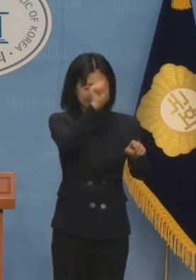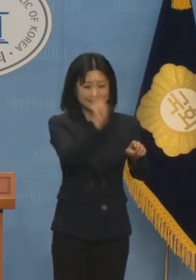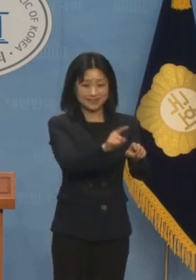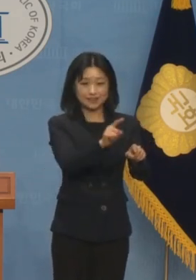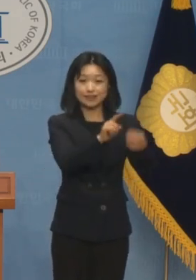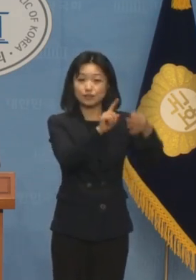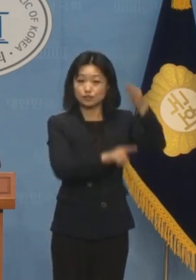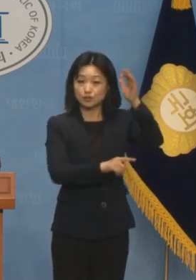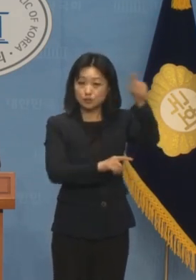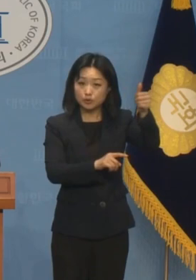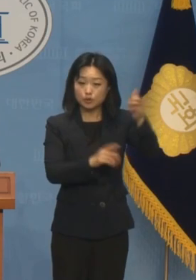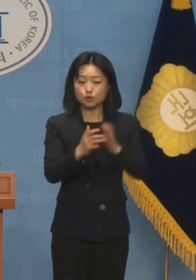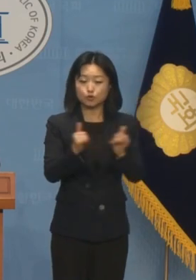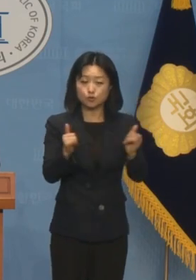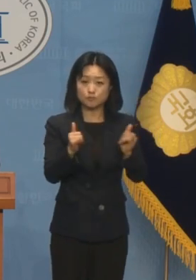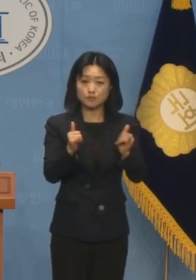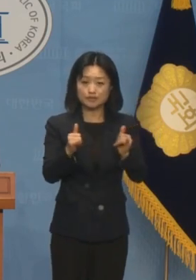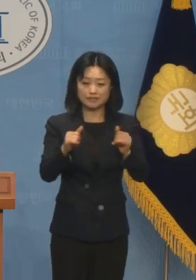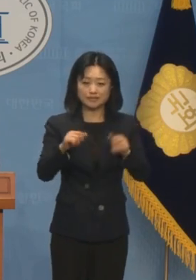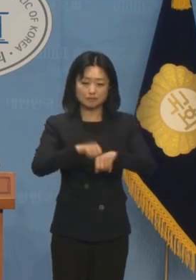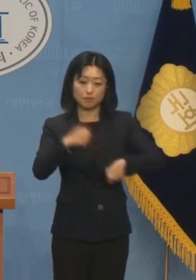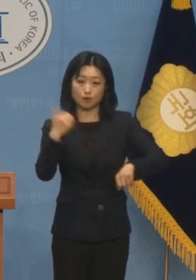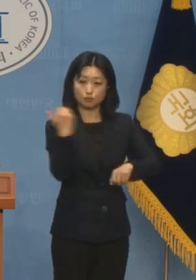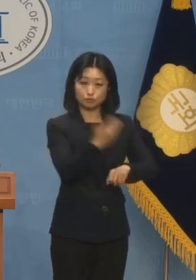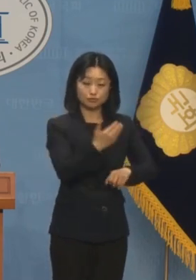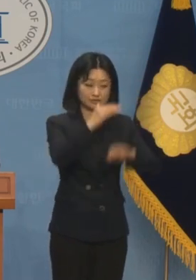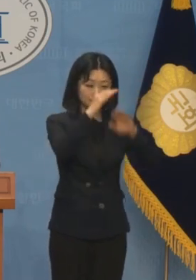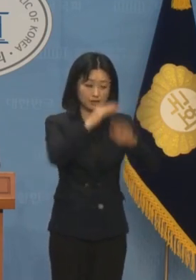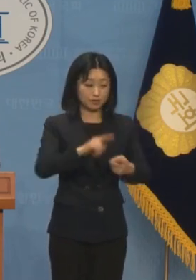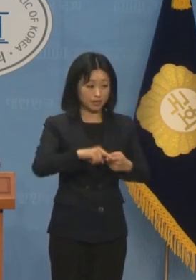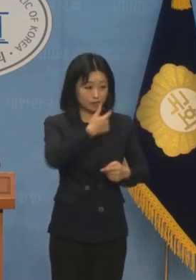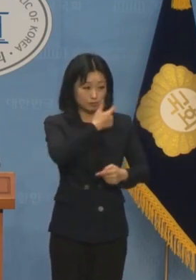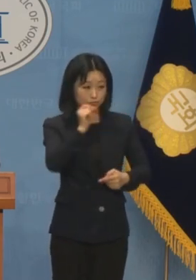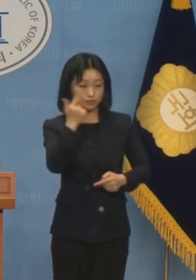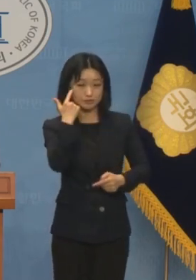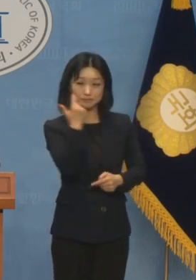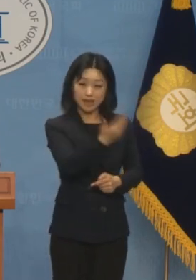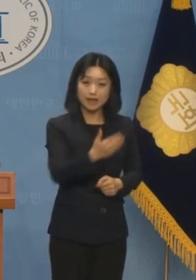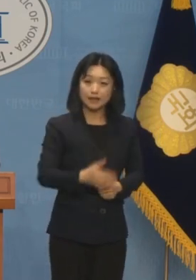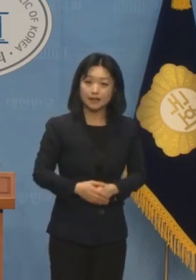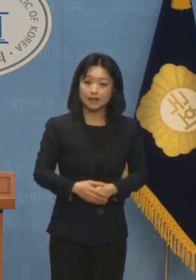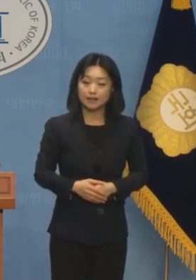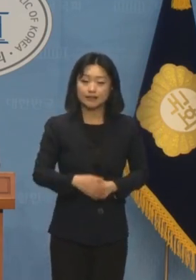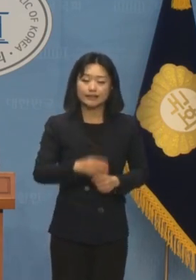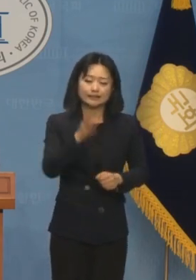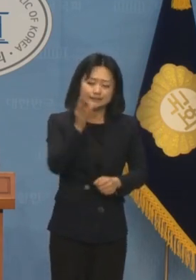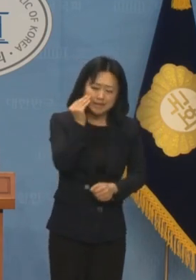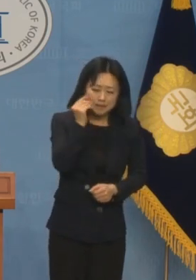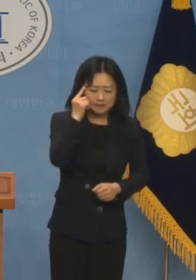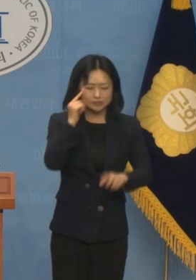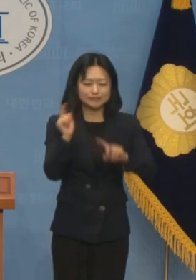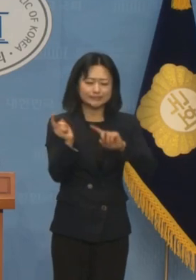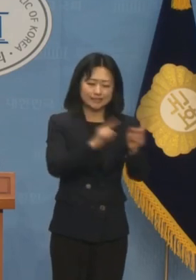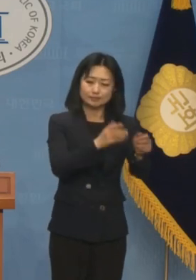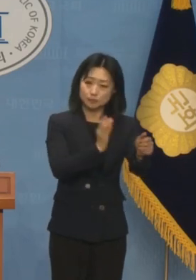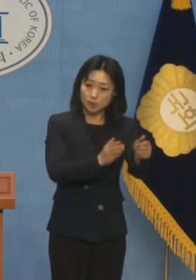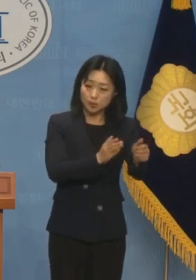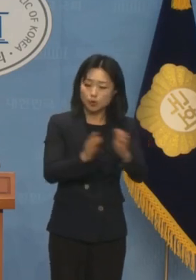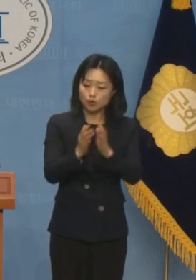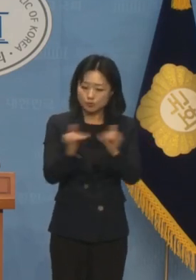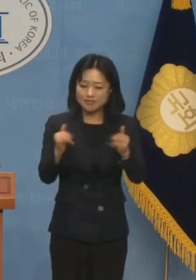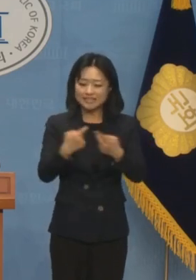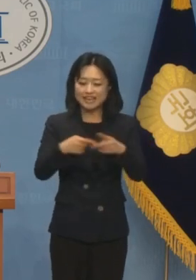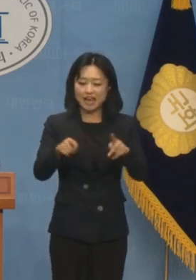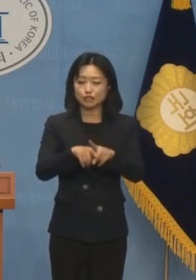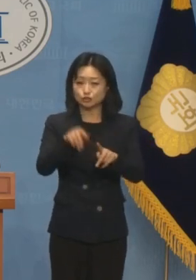윤석열 대통령은 국민의 매서운 심판이 아직도 부족했던 것입니까? 제발 정신 차리고 국민이 용납할